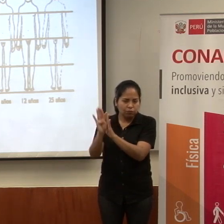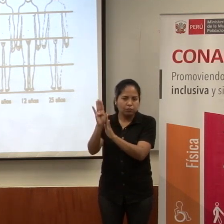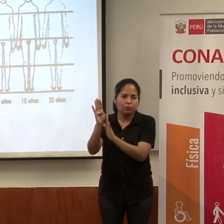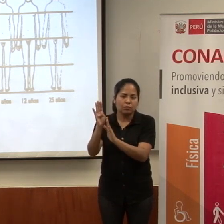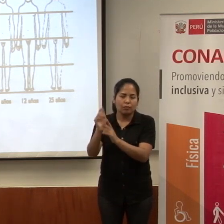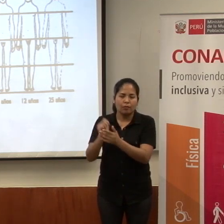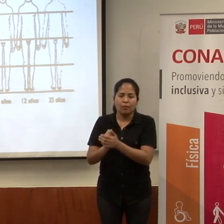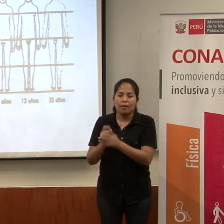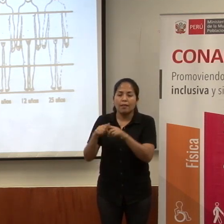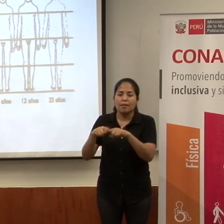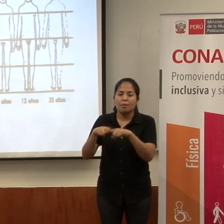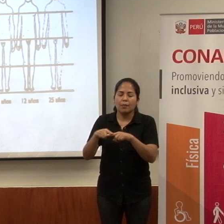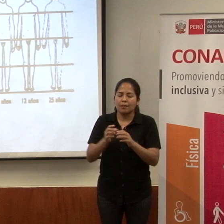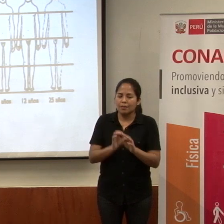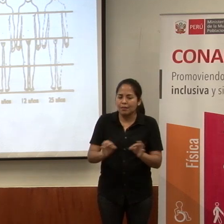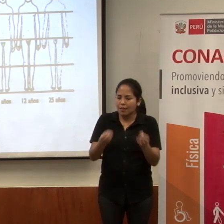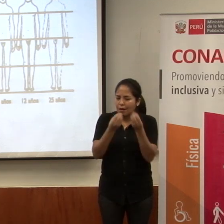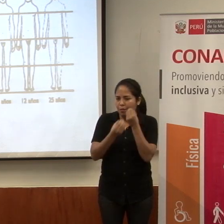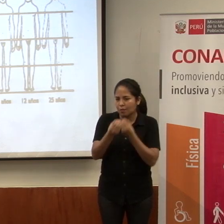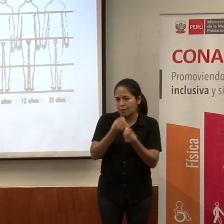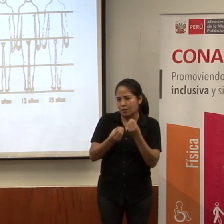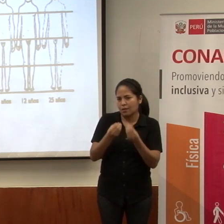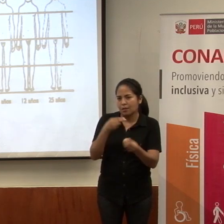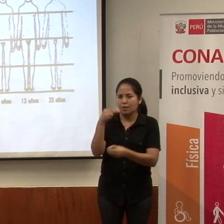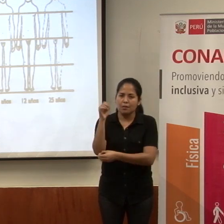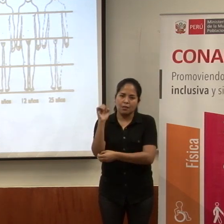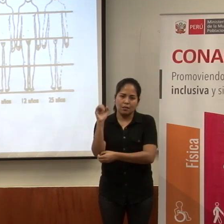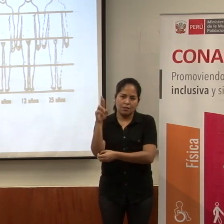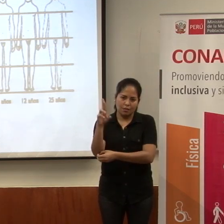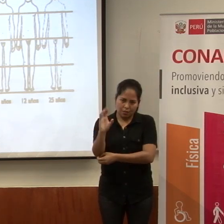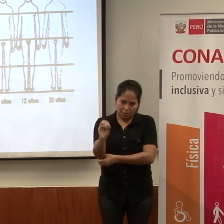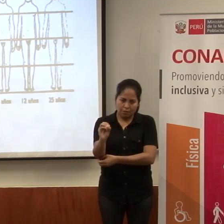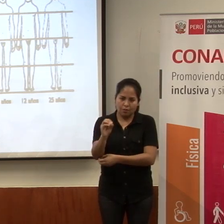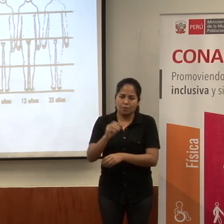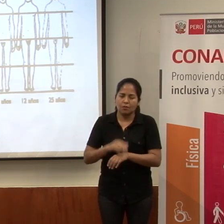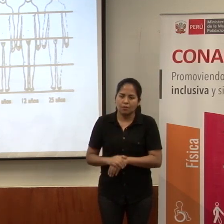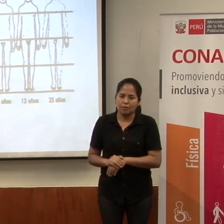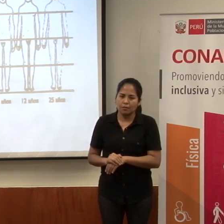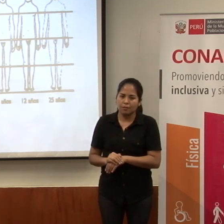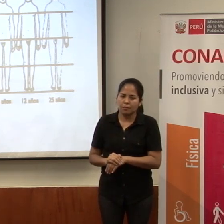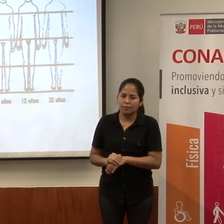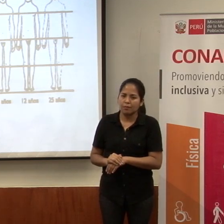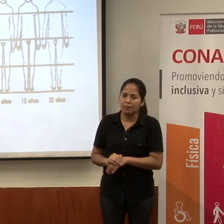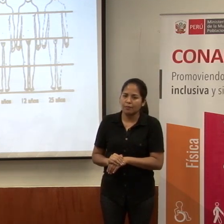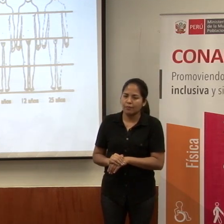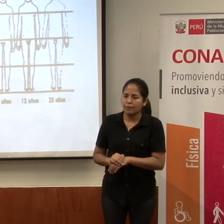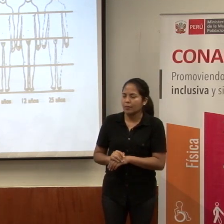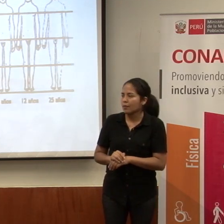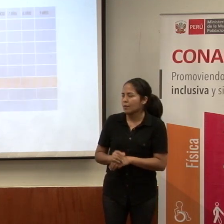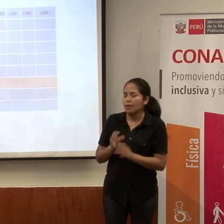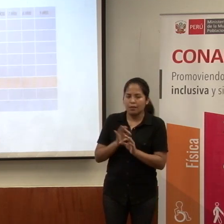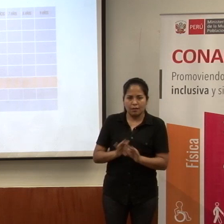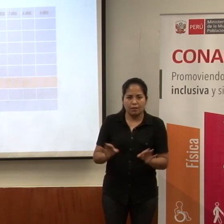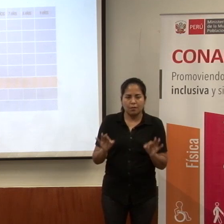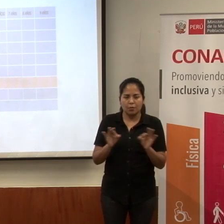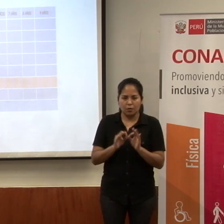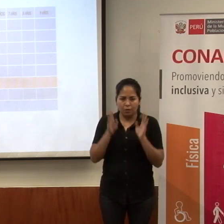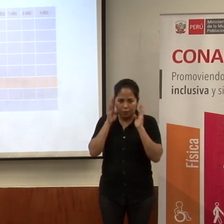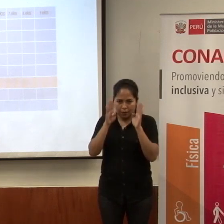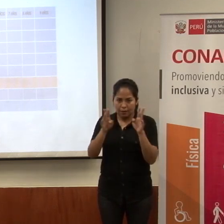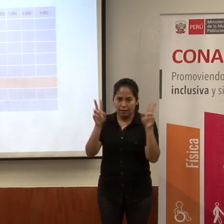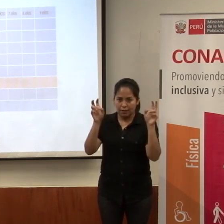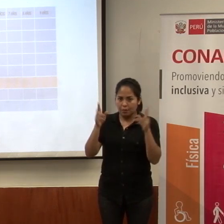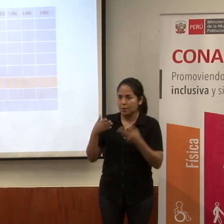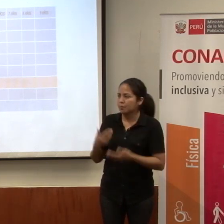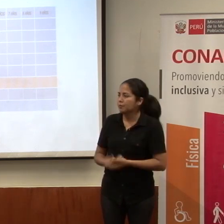ellos dependen de que el niño tenga hierro en su cuerpo. ¿Ok? De ahí viene la preocupación por el tema.